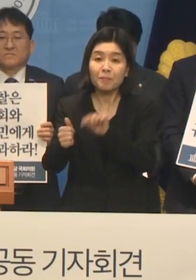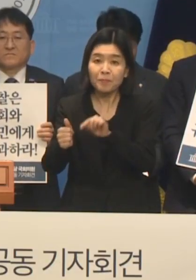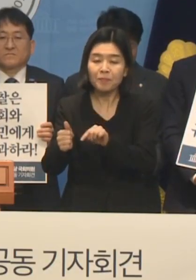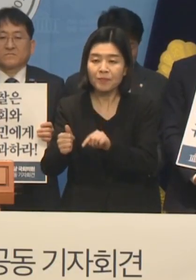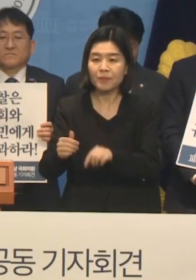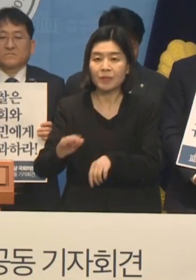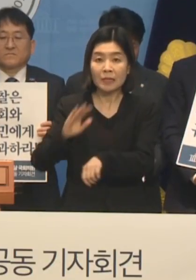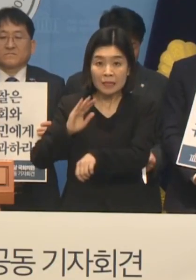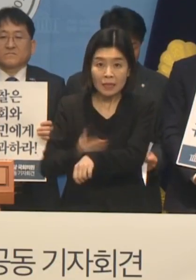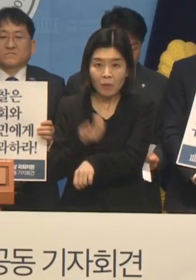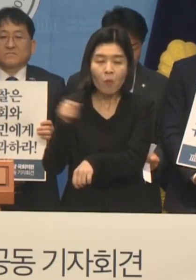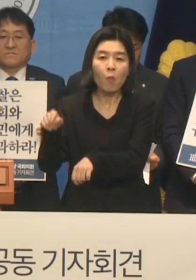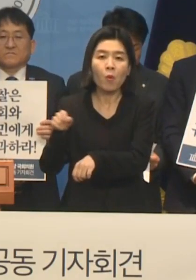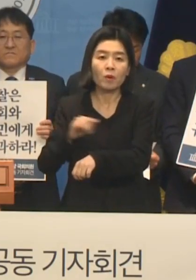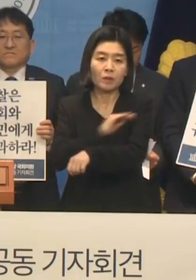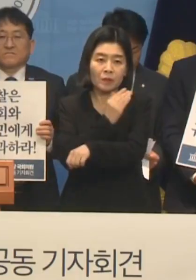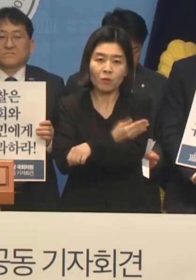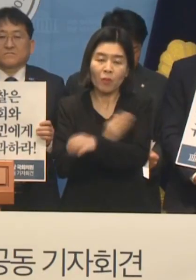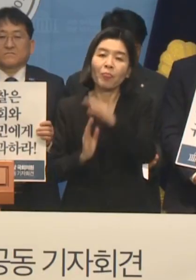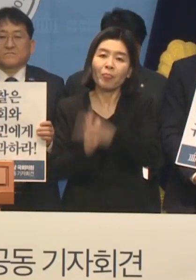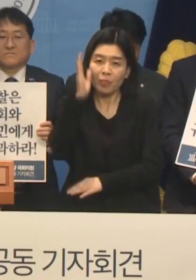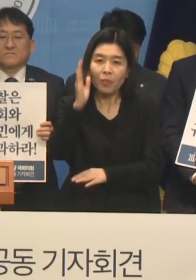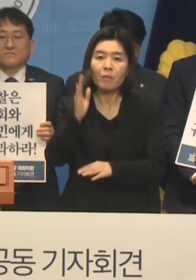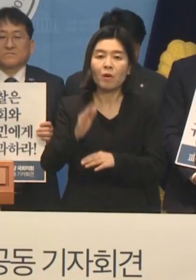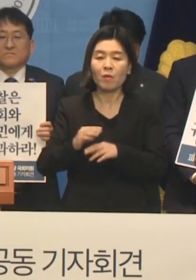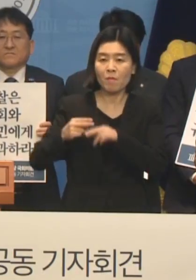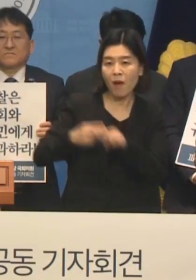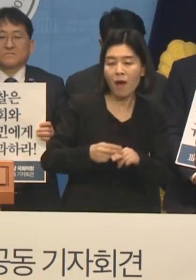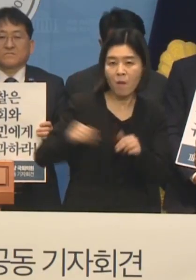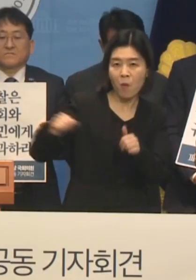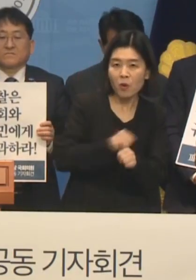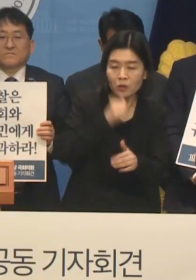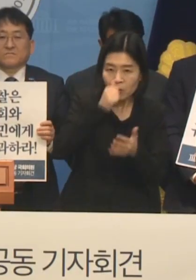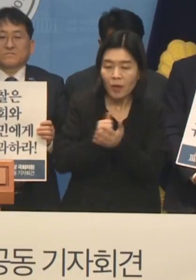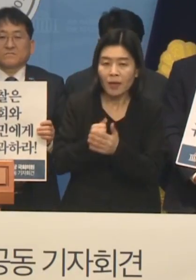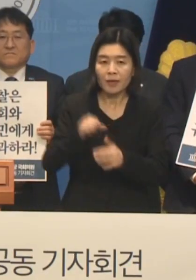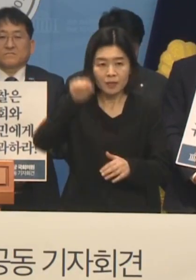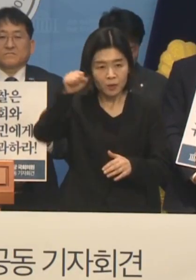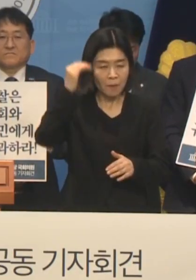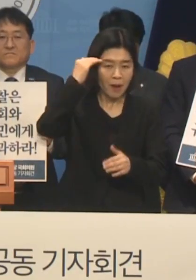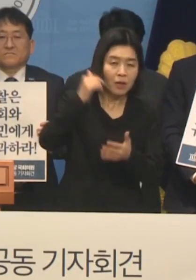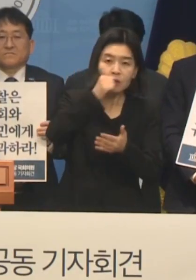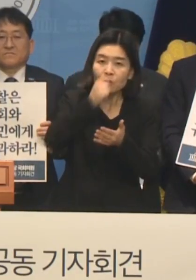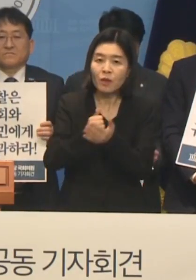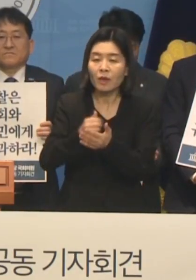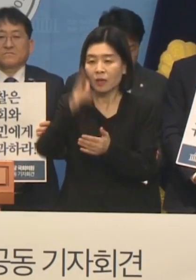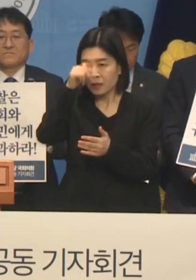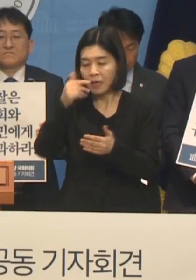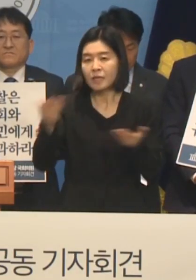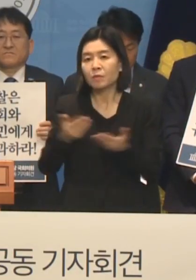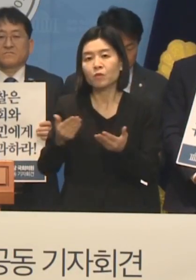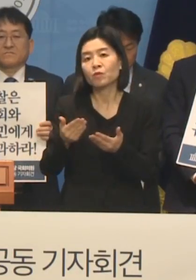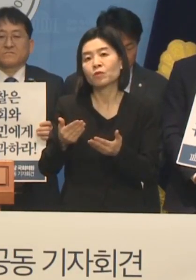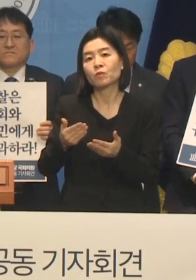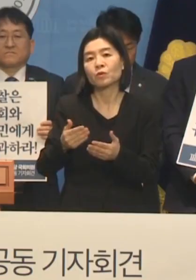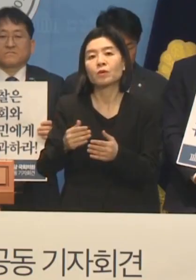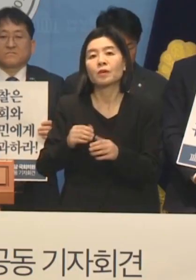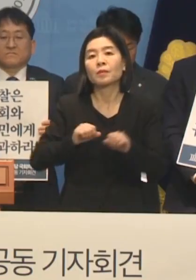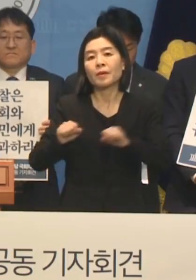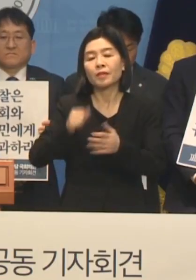권리행사 방해죄, 독직 폭행죄, 집회방해죄, 경찰관 직무집행법 위반으로